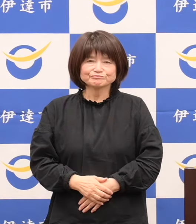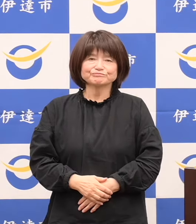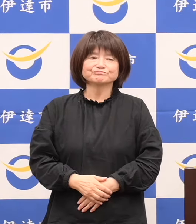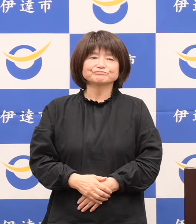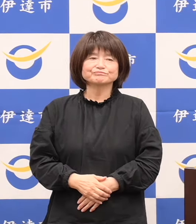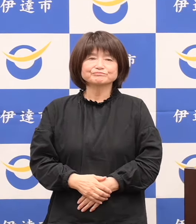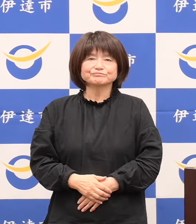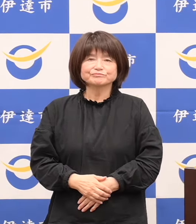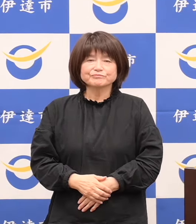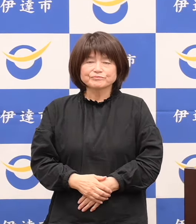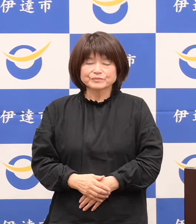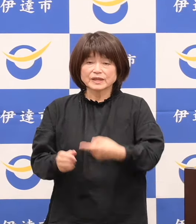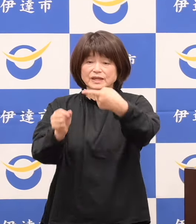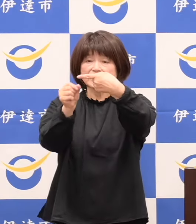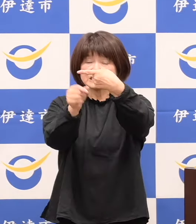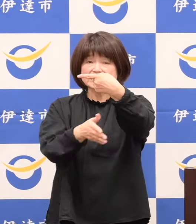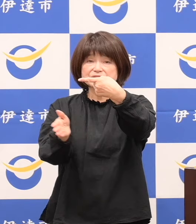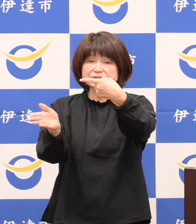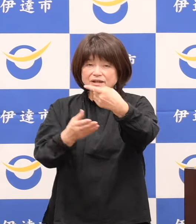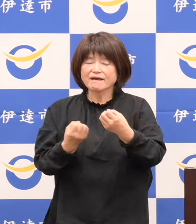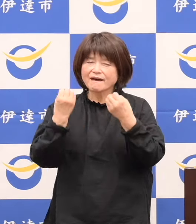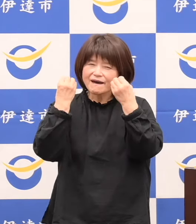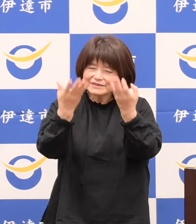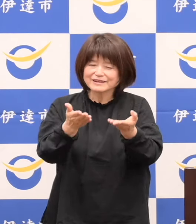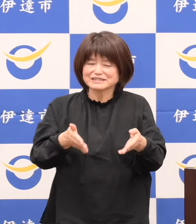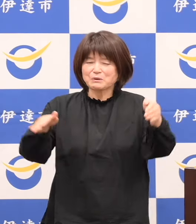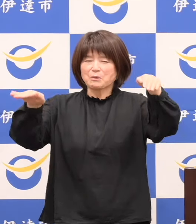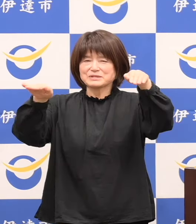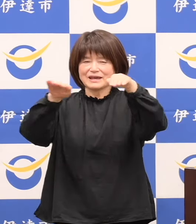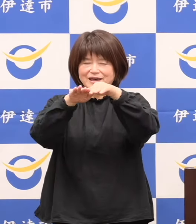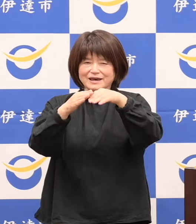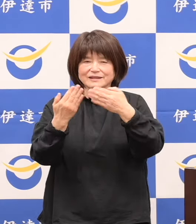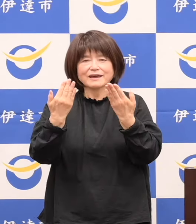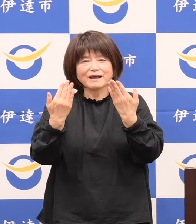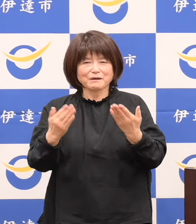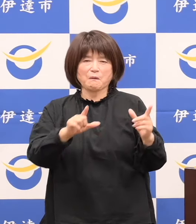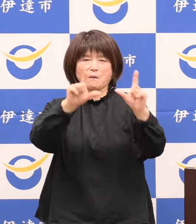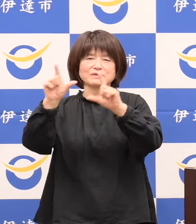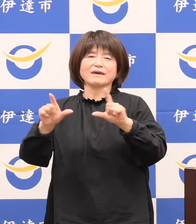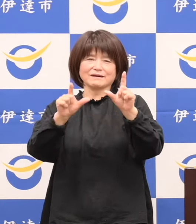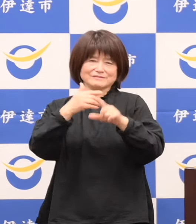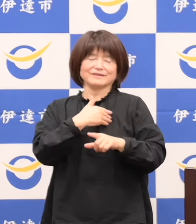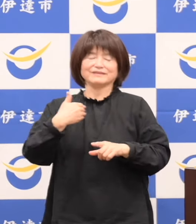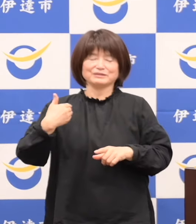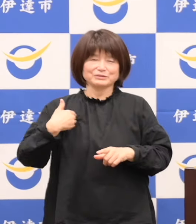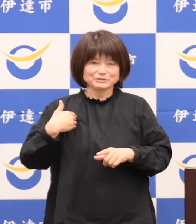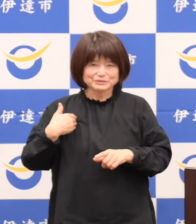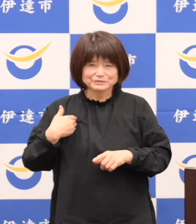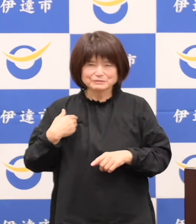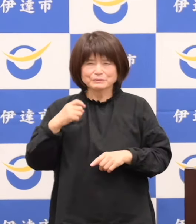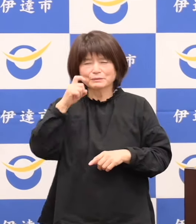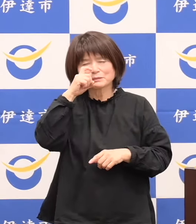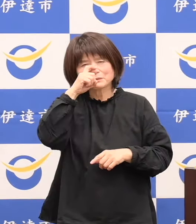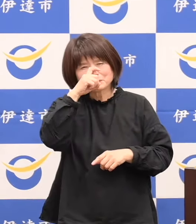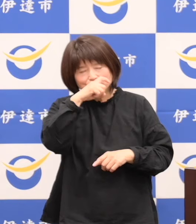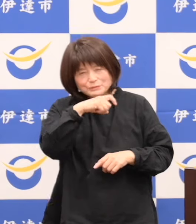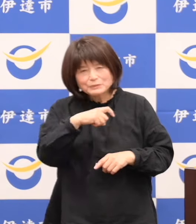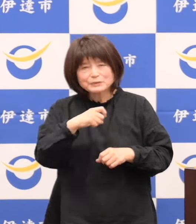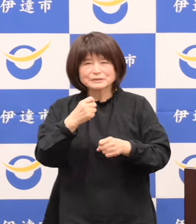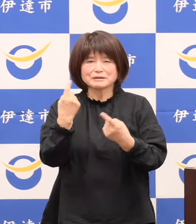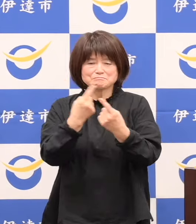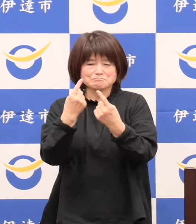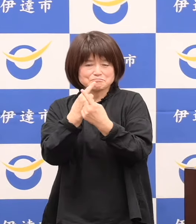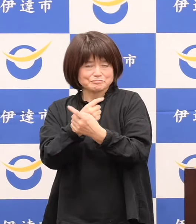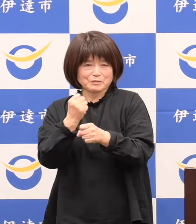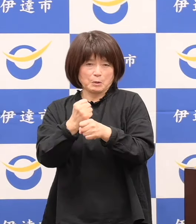して3学期から新しい校舎での学校生活が始まります。老朽化により改築工事を進